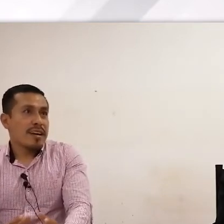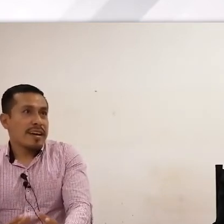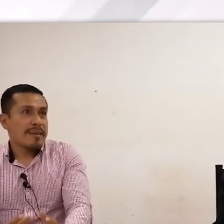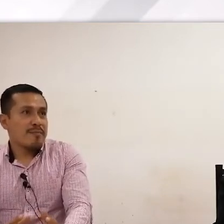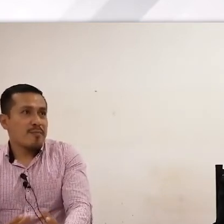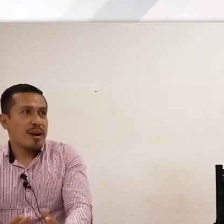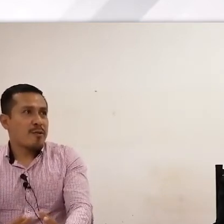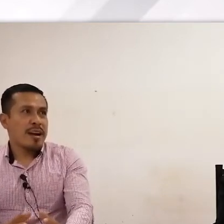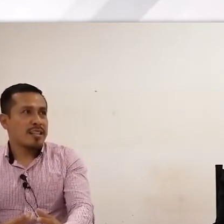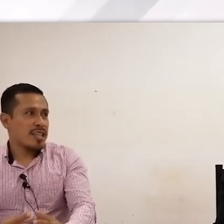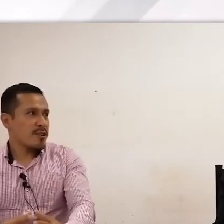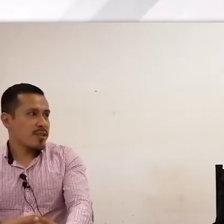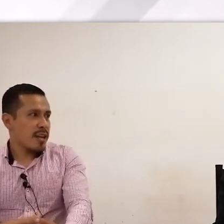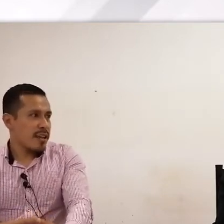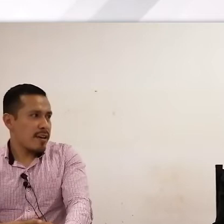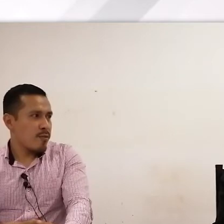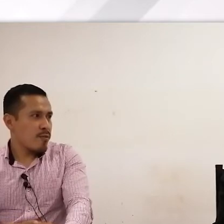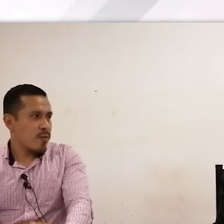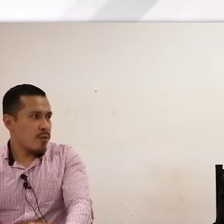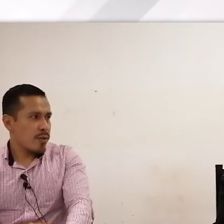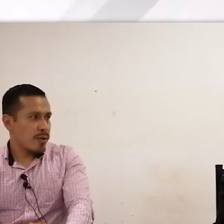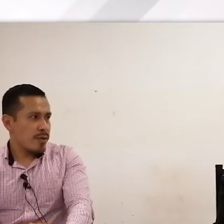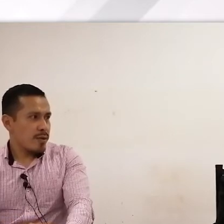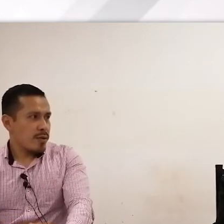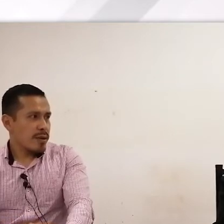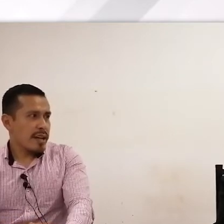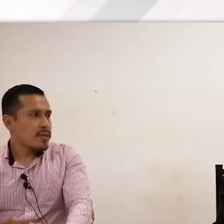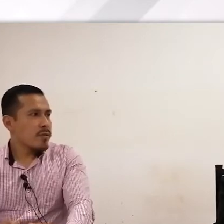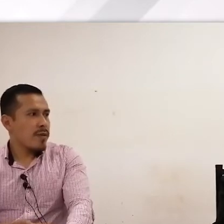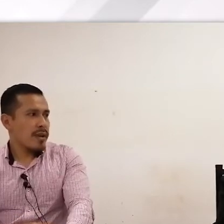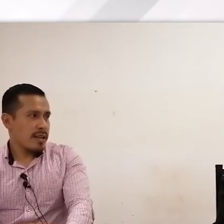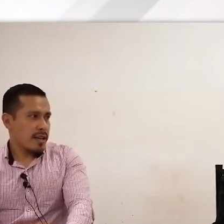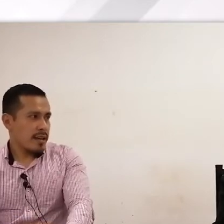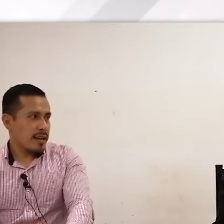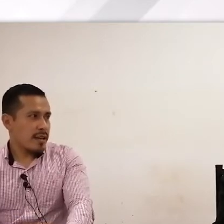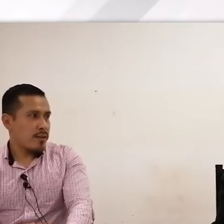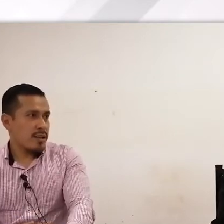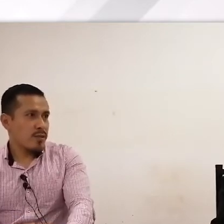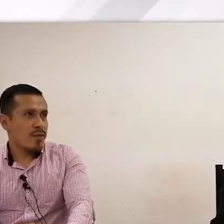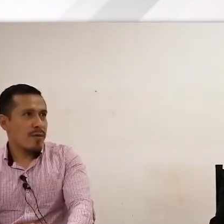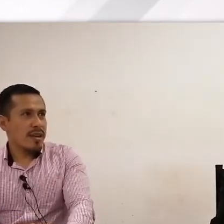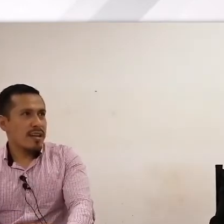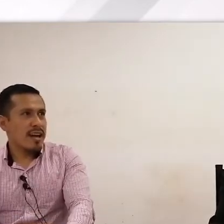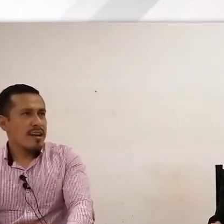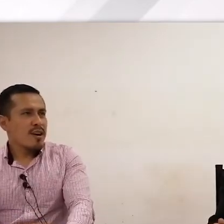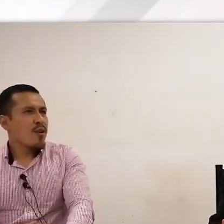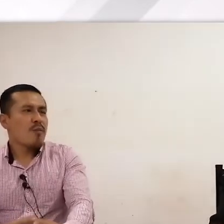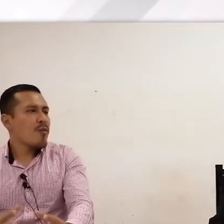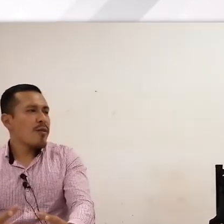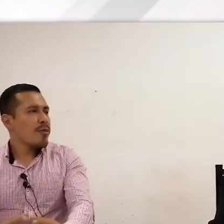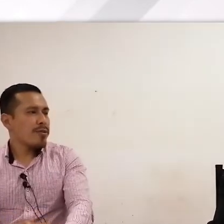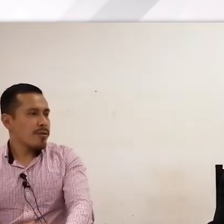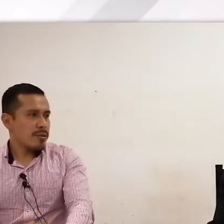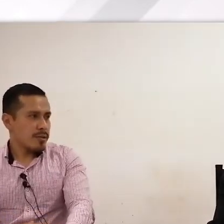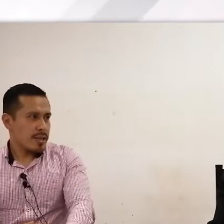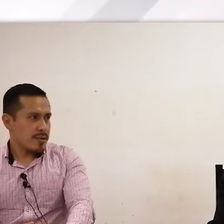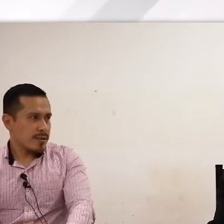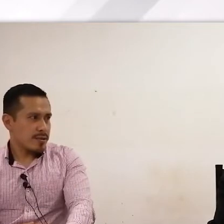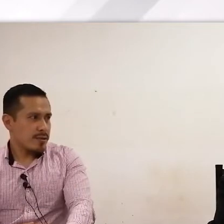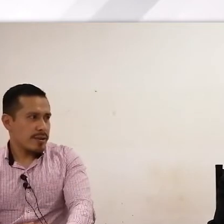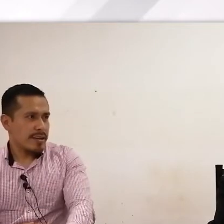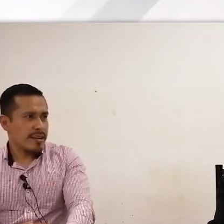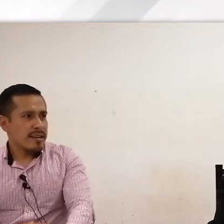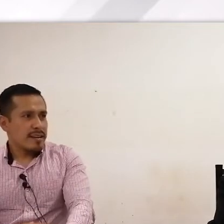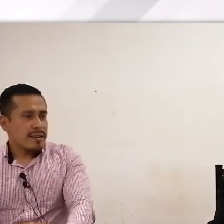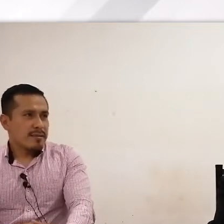confianza, porque, bueno, el chico sale de un mundo que es su familia, en donde su familia, como a todos los